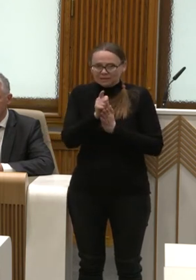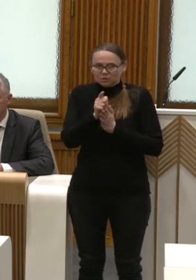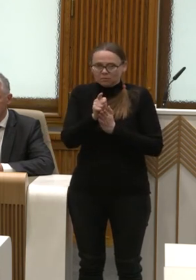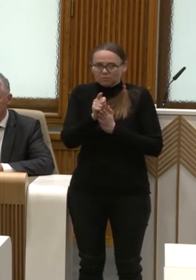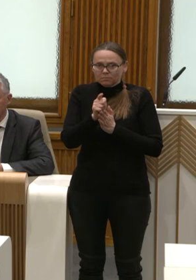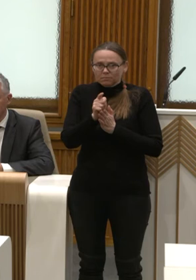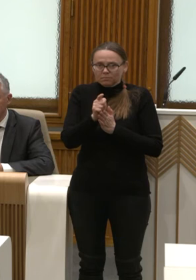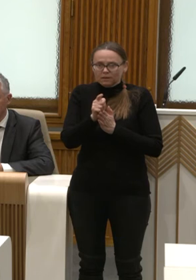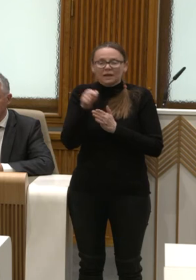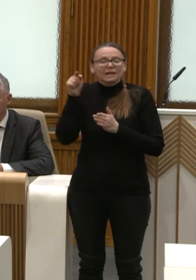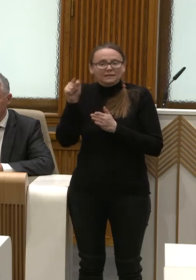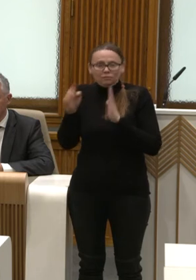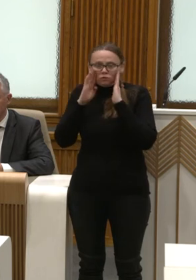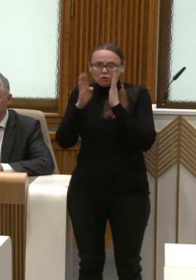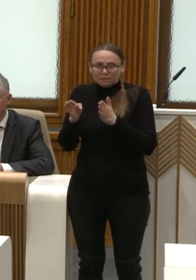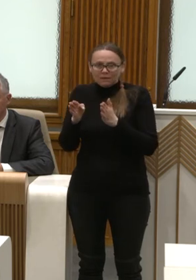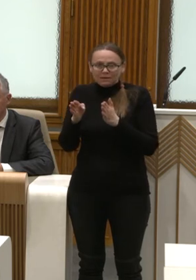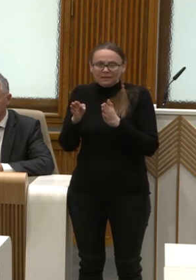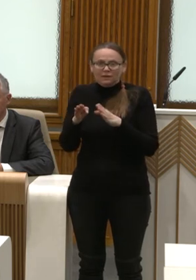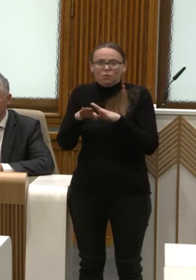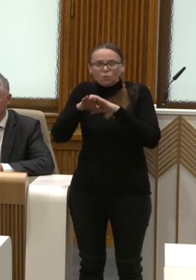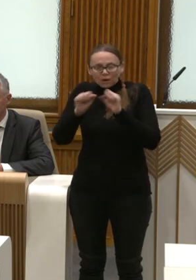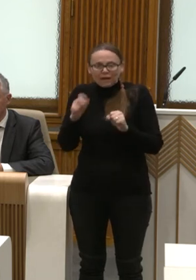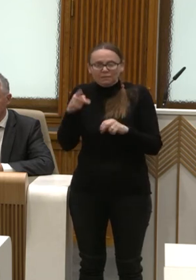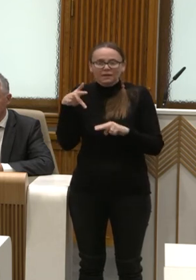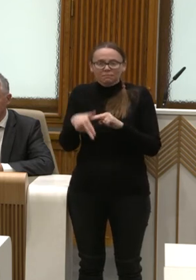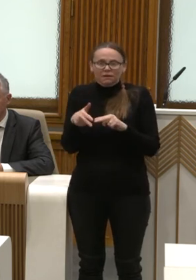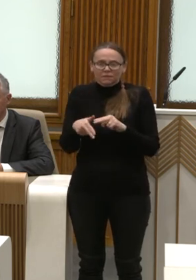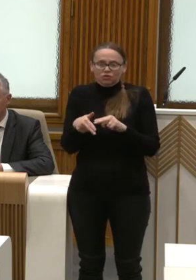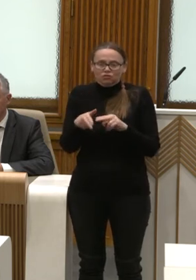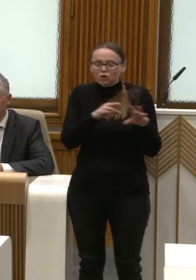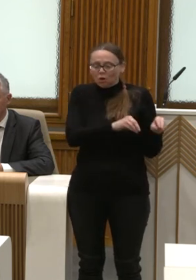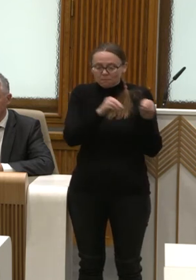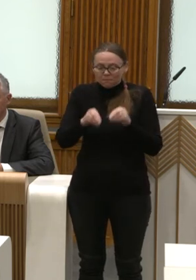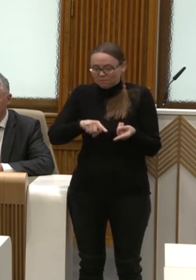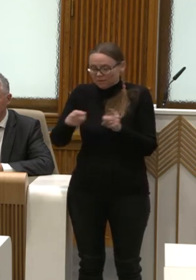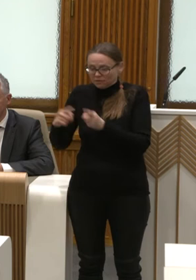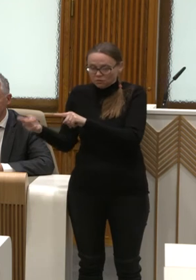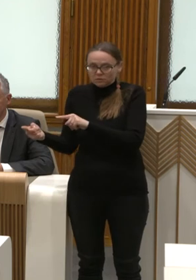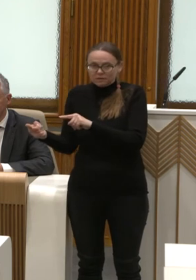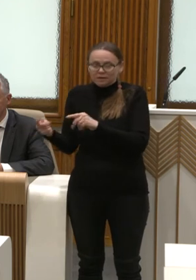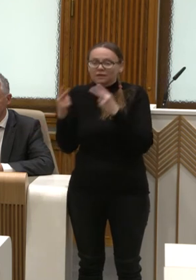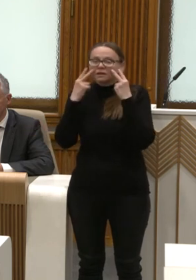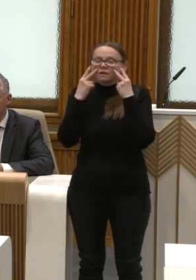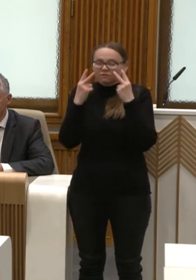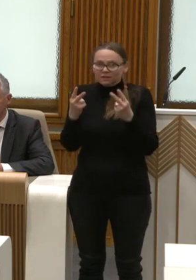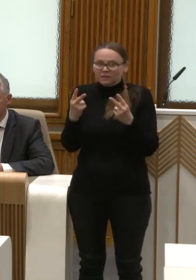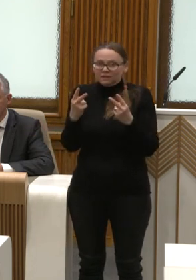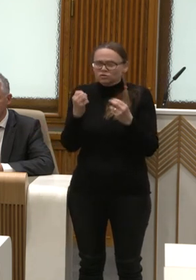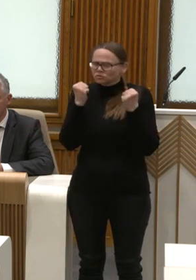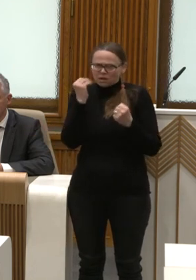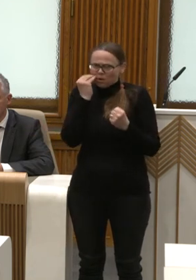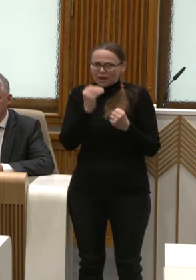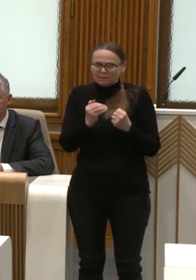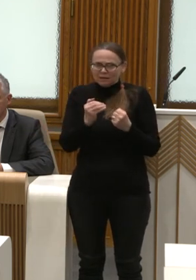so namenjeni ti ukrepi, ki preprečujejo prenose. Videti so seveda zelo